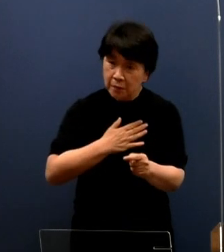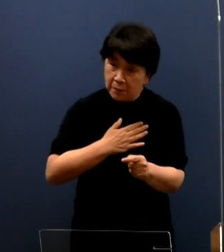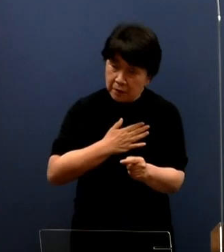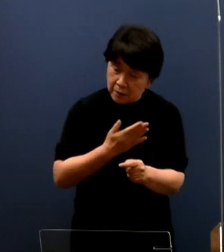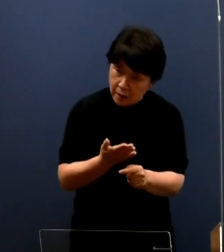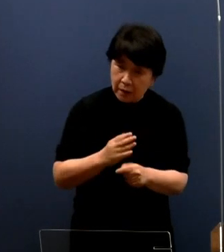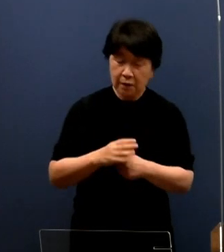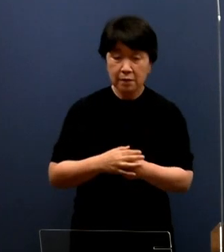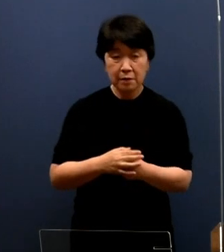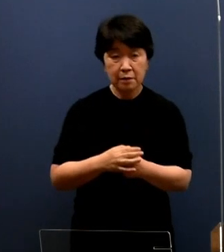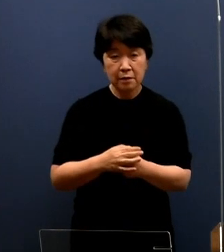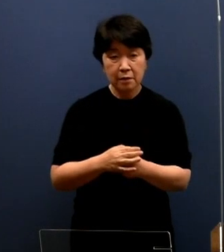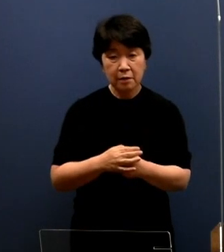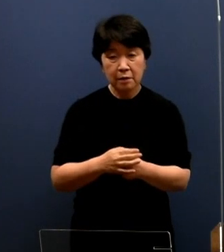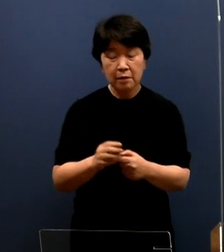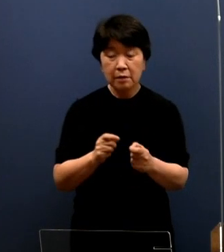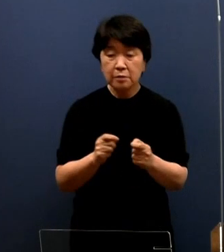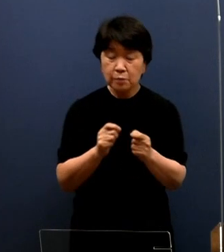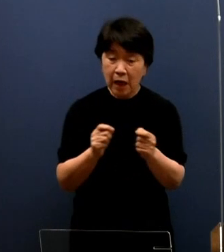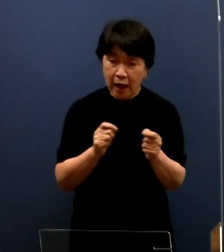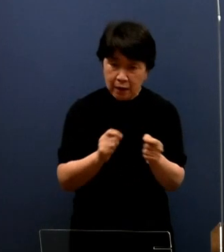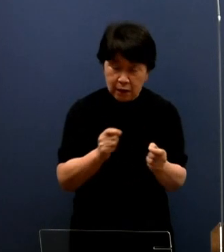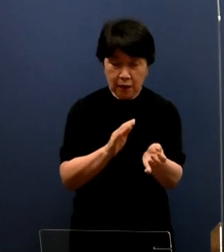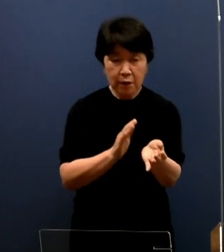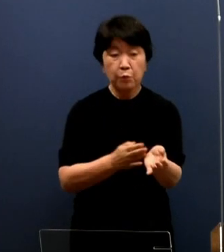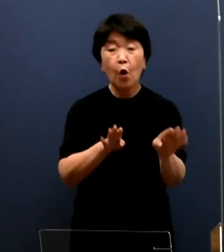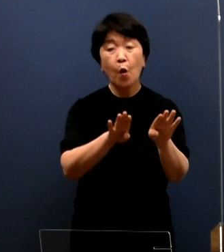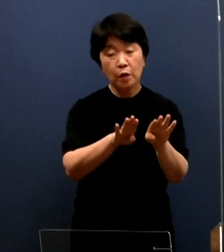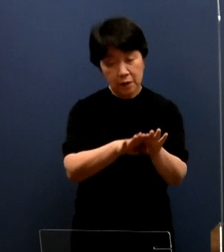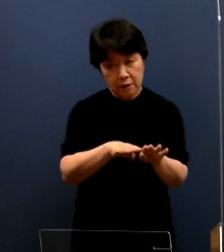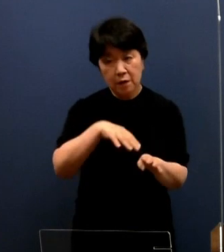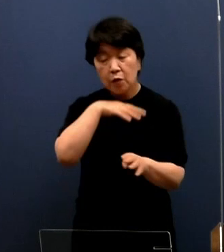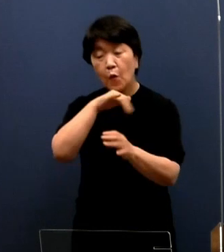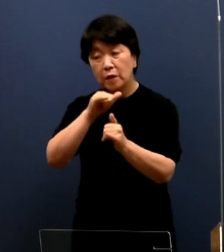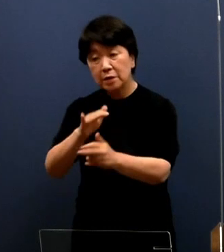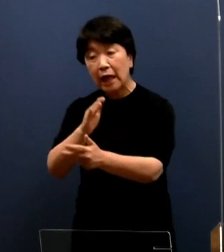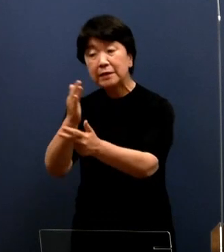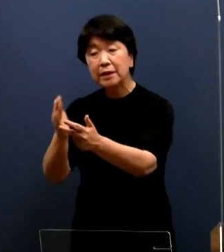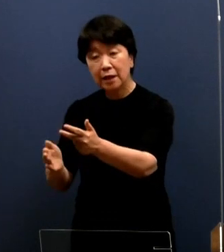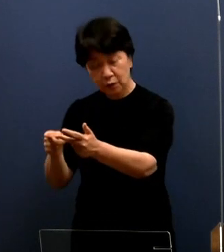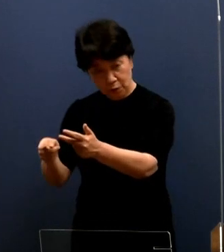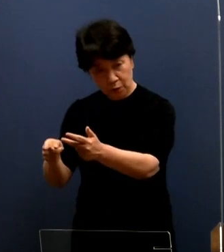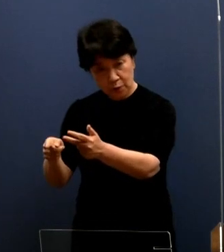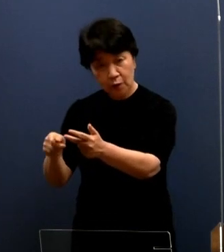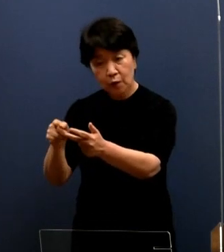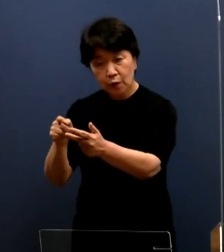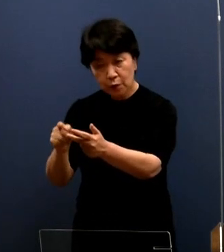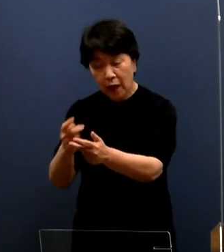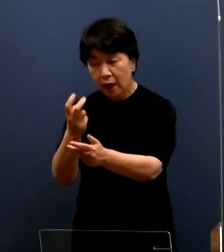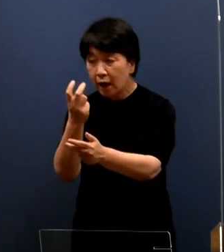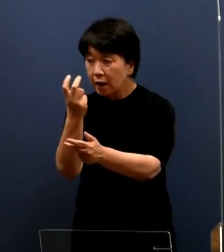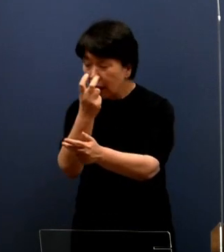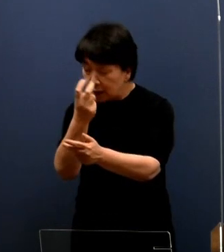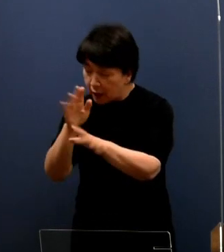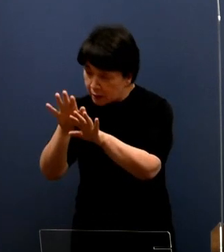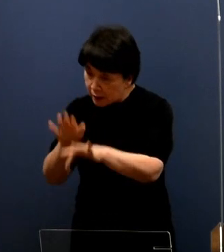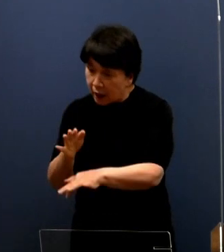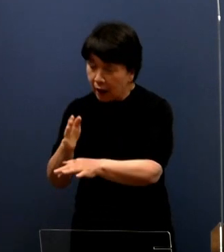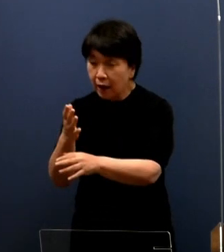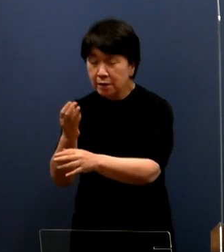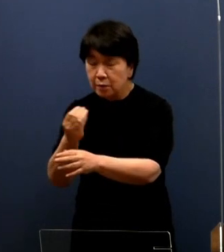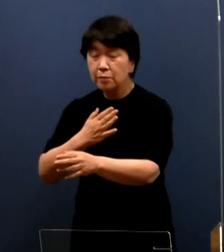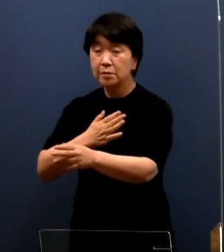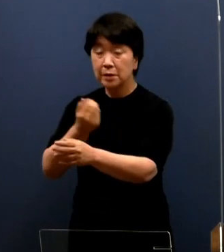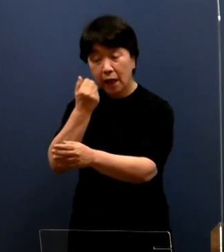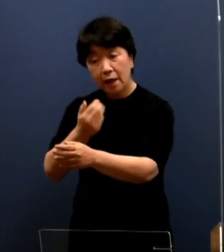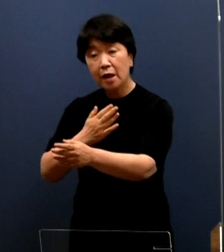つまり病院とか高齢者入所施設であれば、もうその検査を受けたことを施設側も知っていて、で